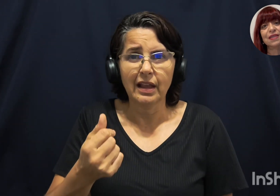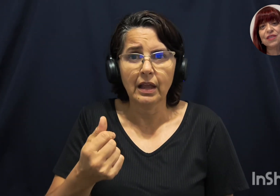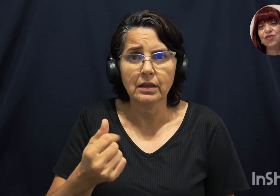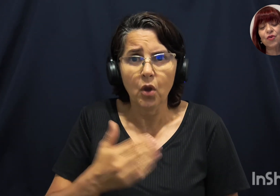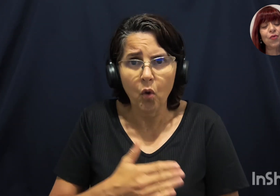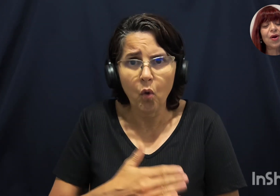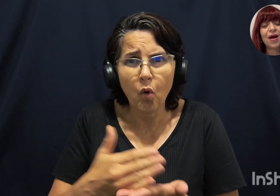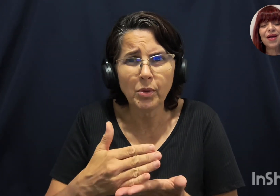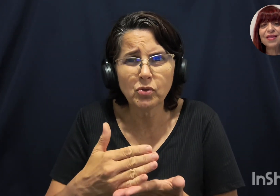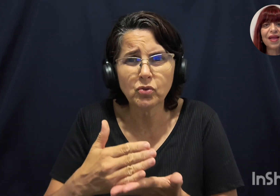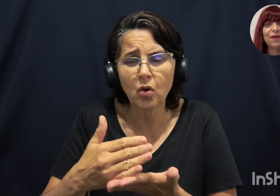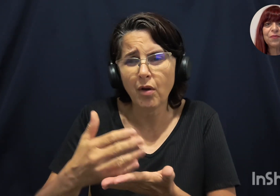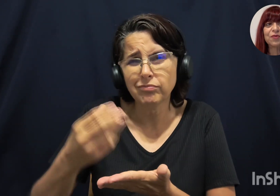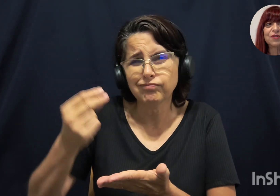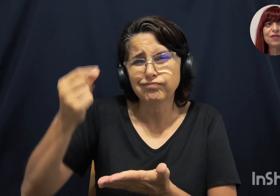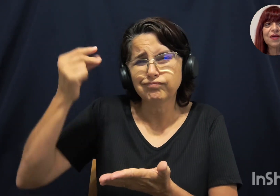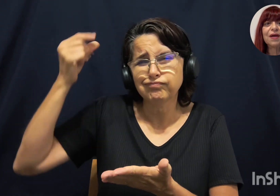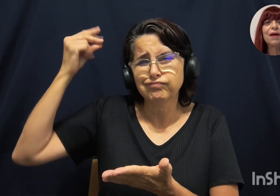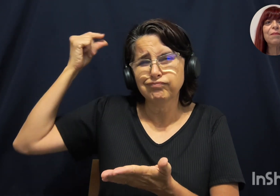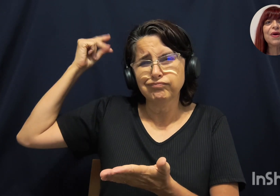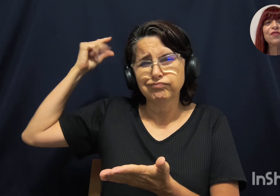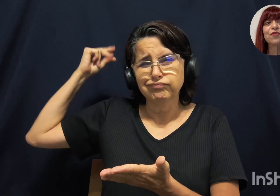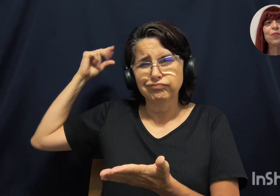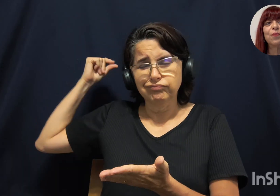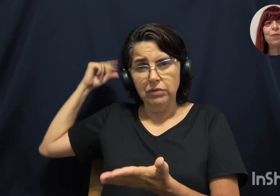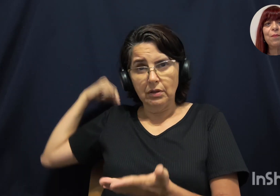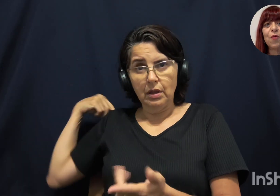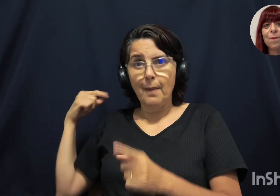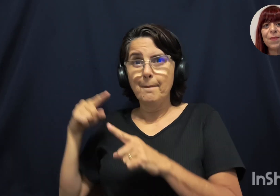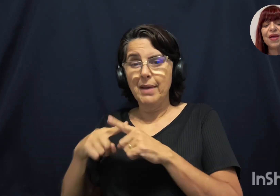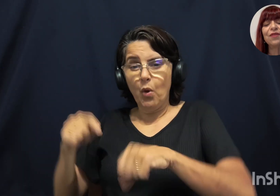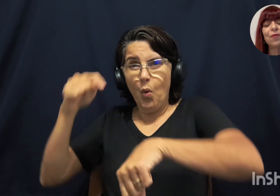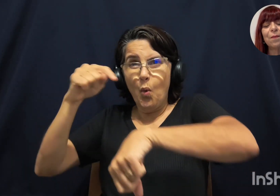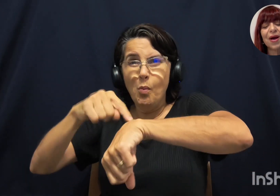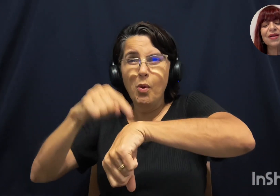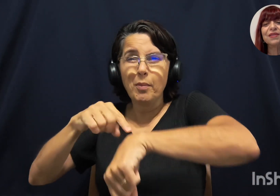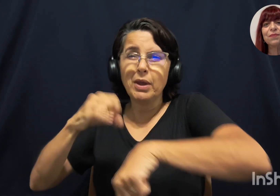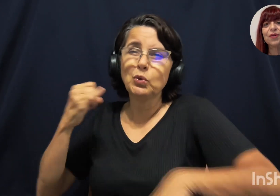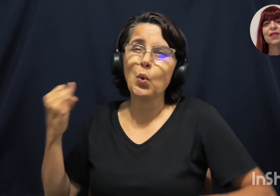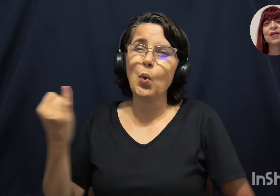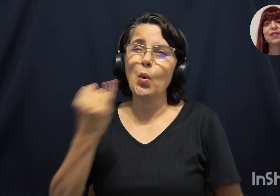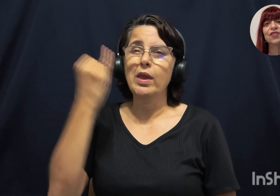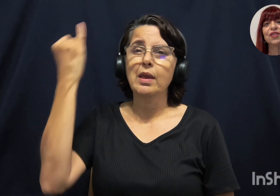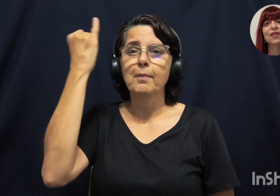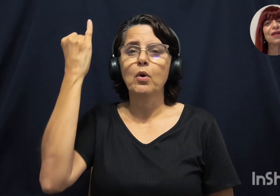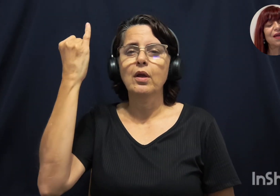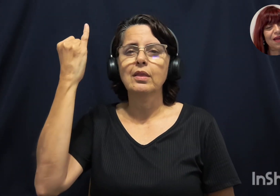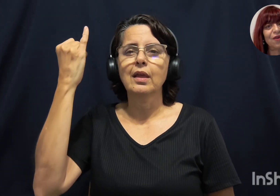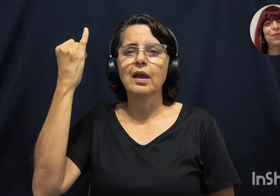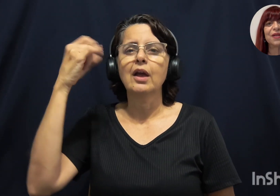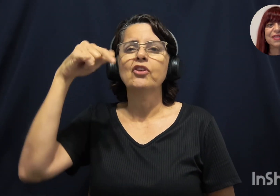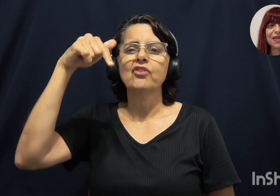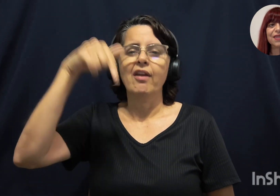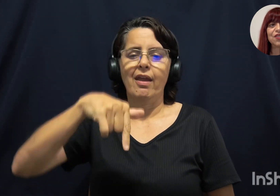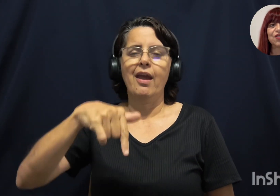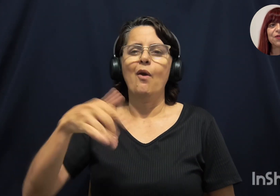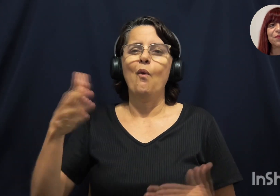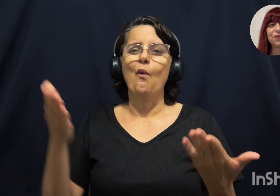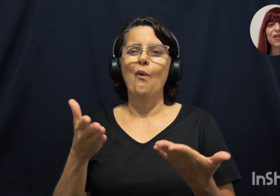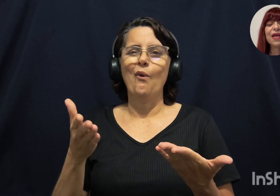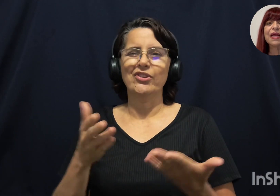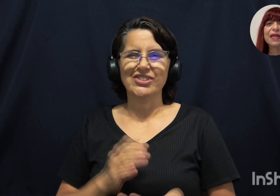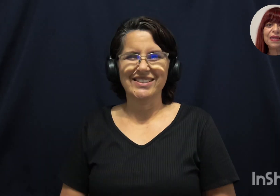se iniciou há tempos, mas o momento mais importante é o